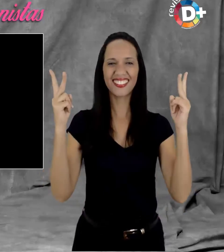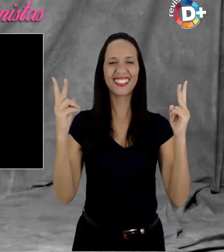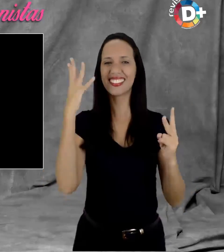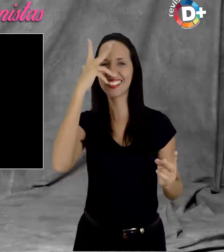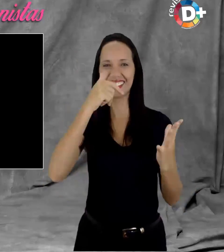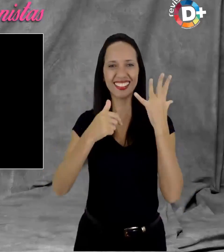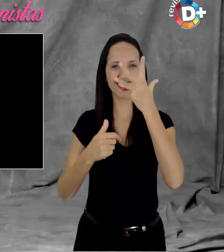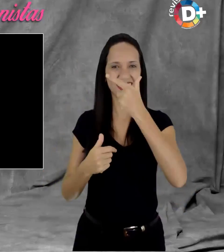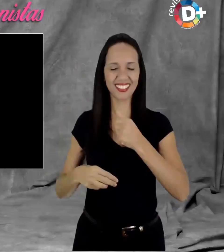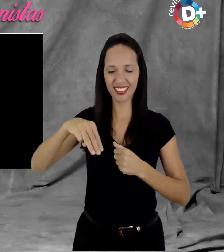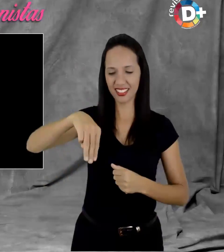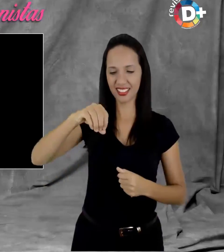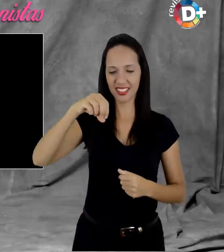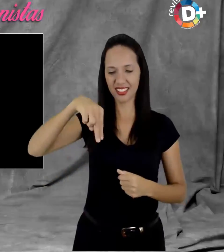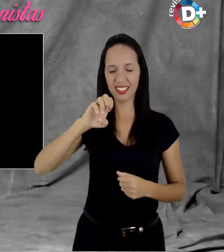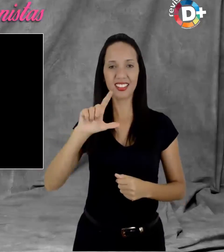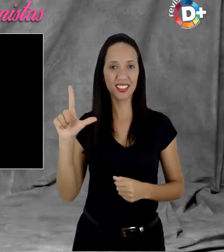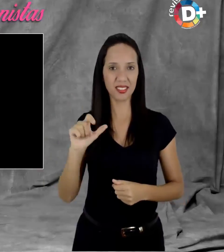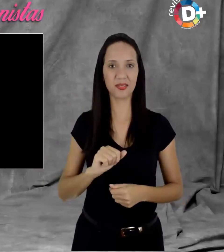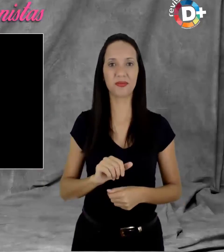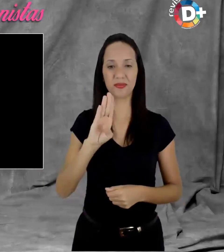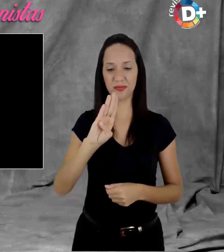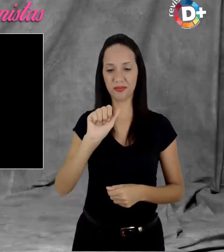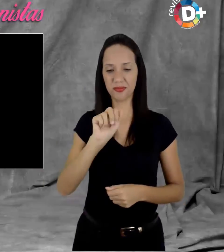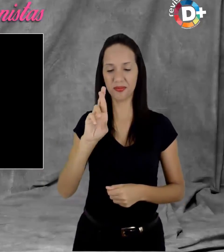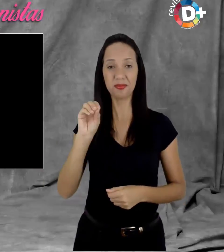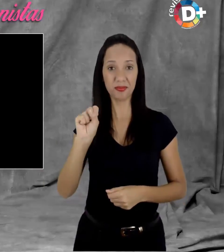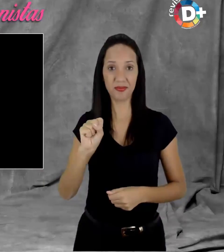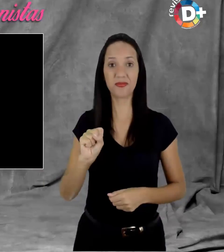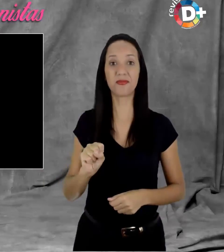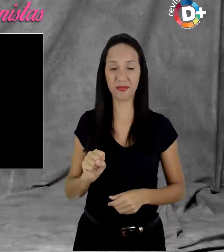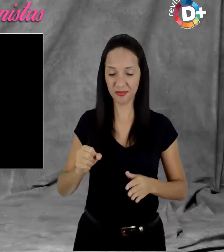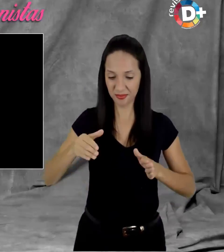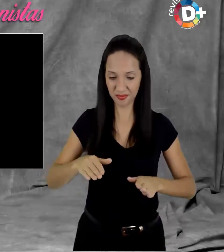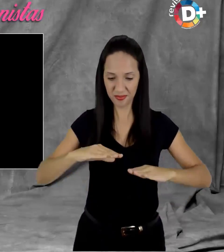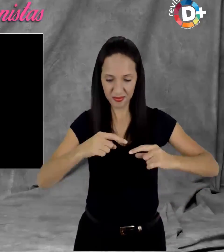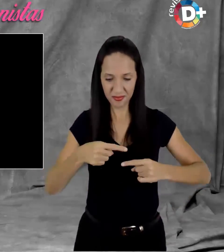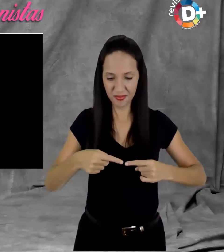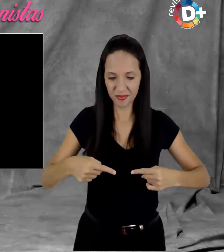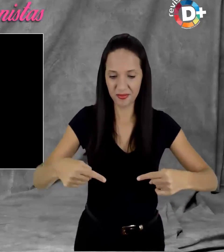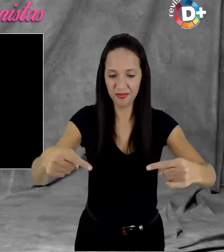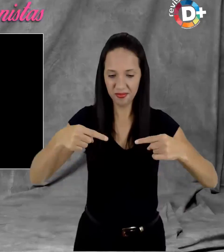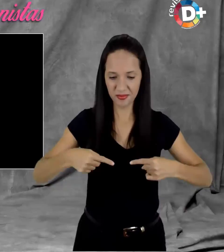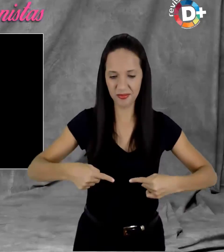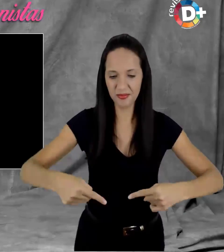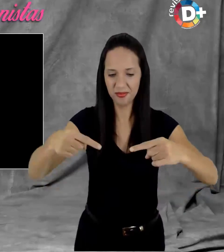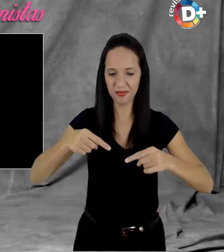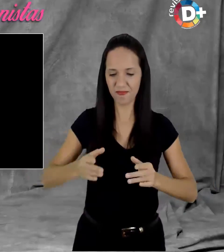lindamente poetizou Manuel de Barros. Quem anda no trilho é trem de ferro, sou água que corre